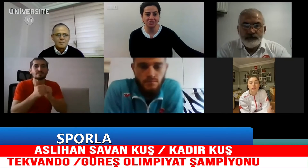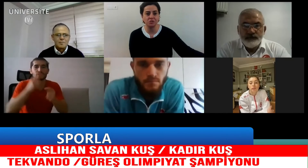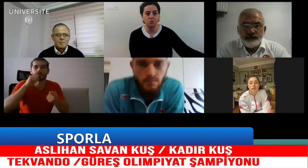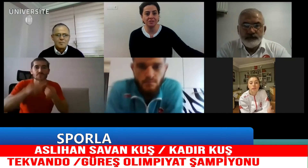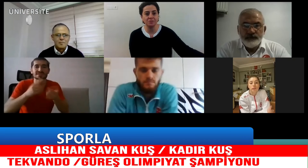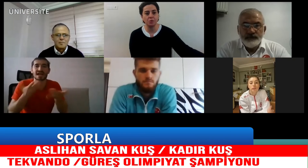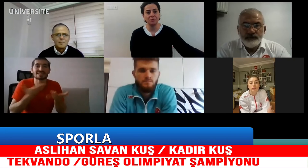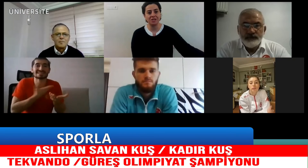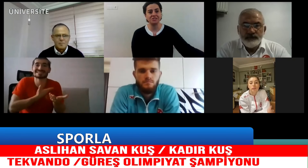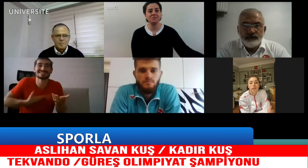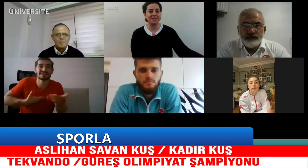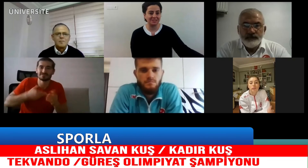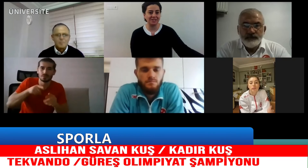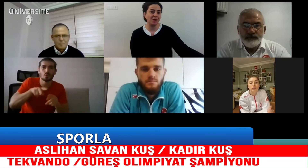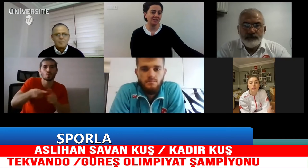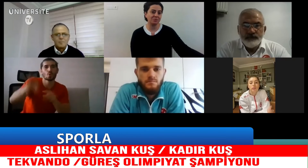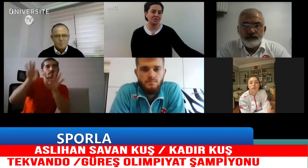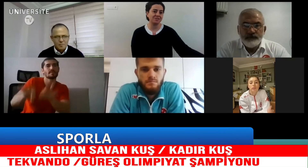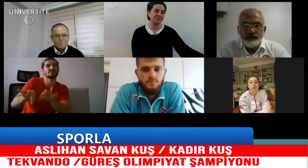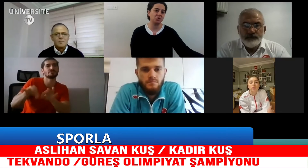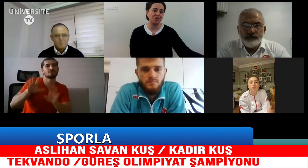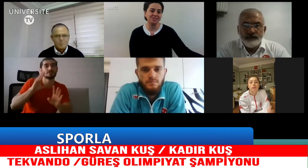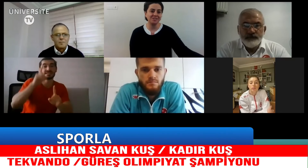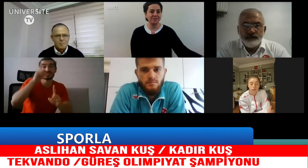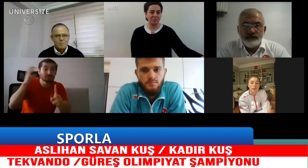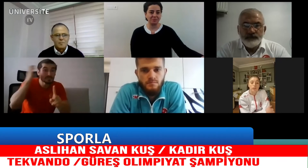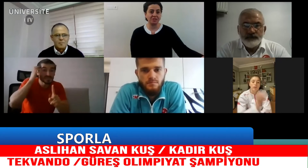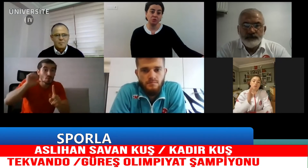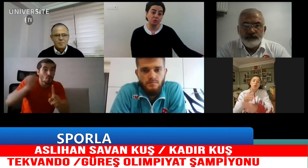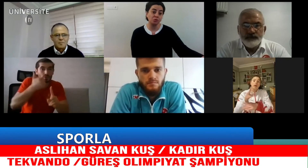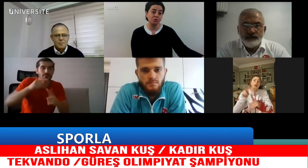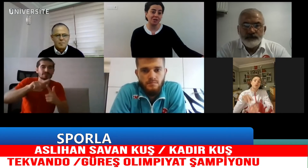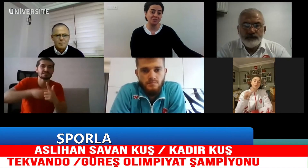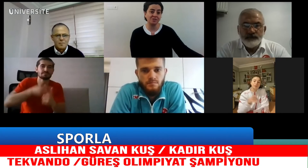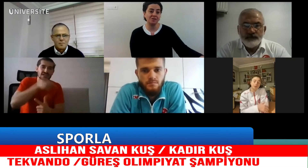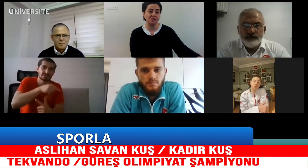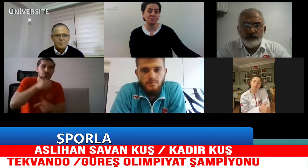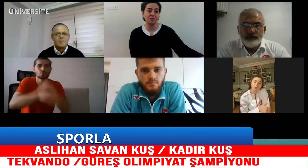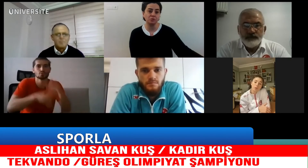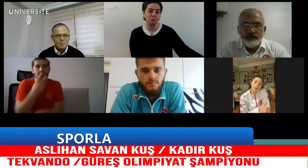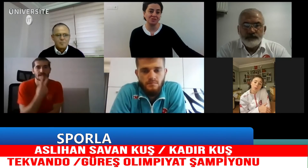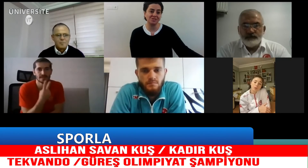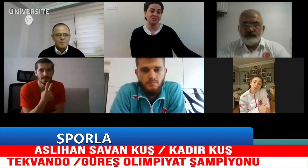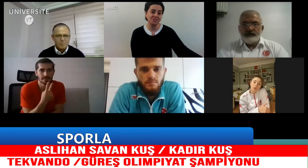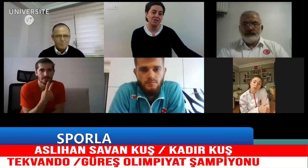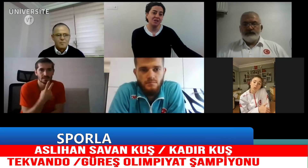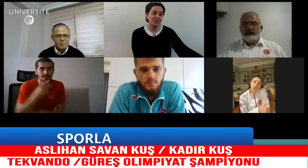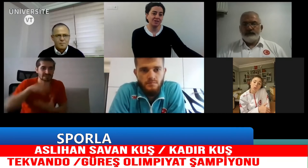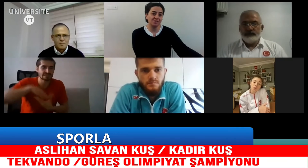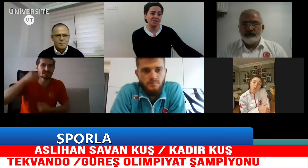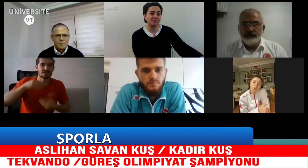10-11 yaşından sonra da spor branşlarını belirleyip hangi branşta seviyorlarsa devam etmeleri. Ama çok küçük yaşta altyapıların oluşması